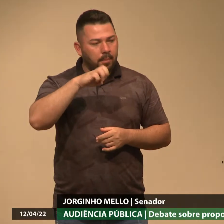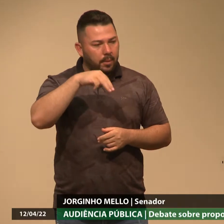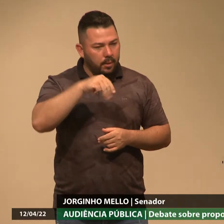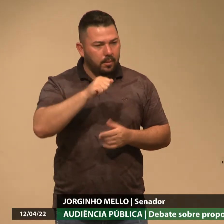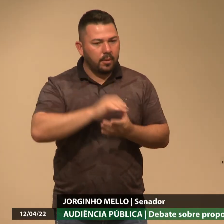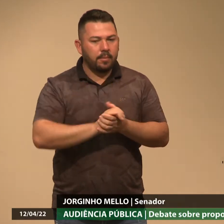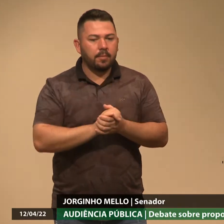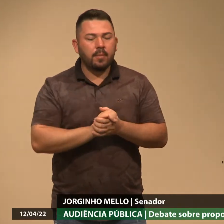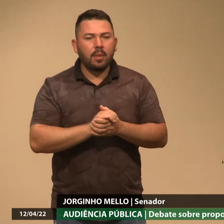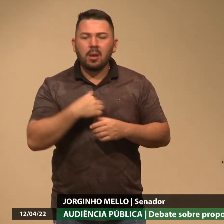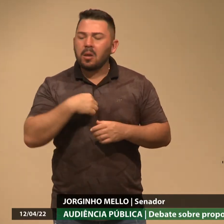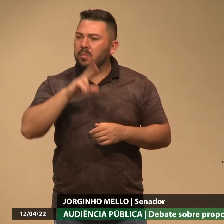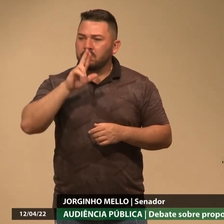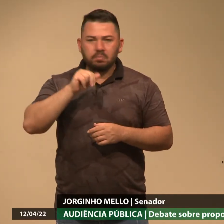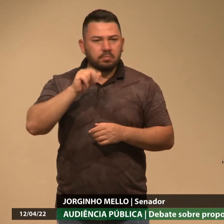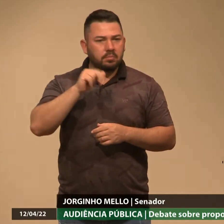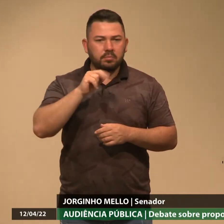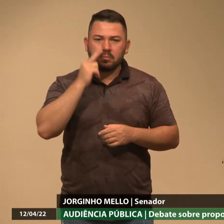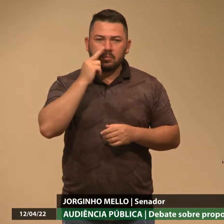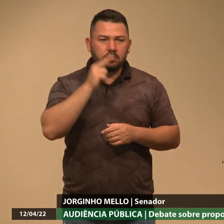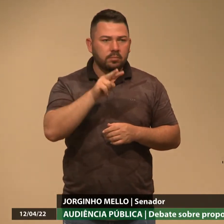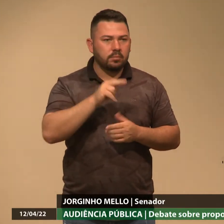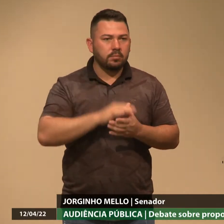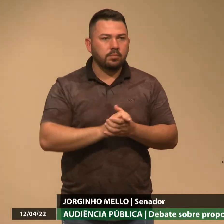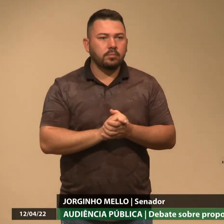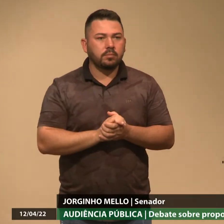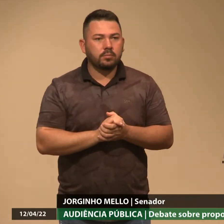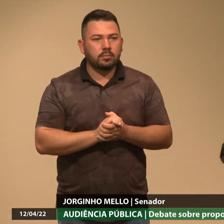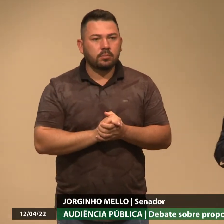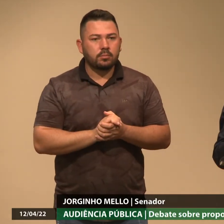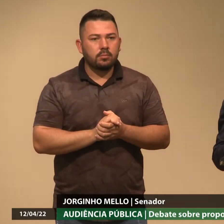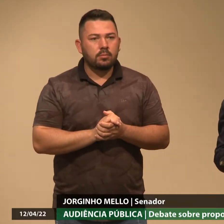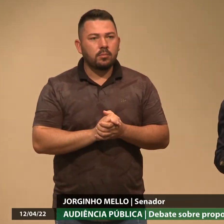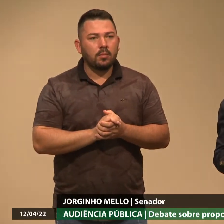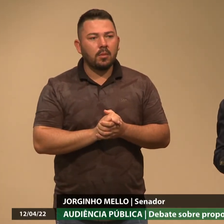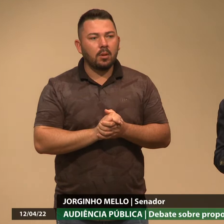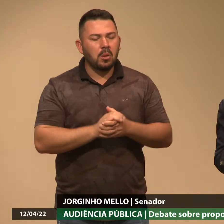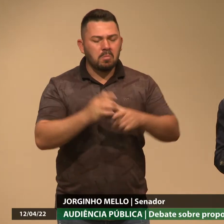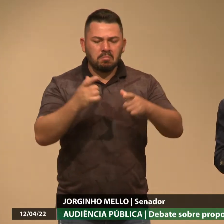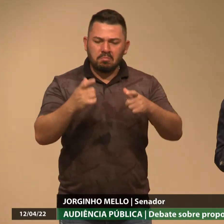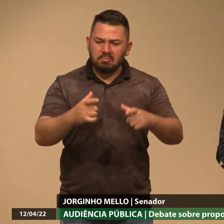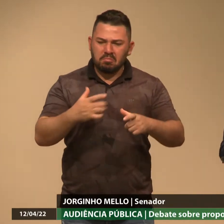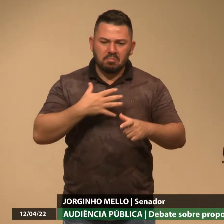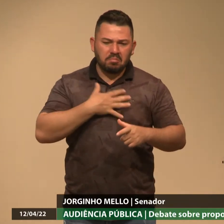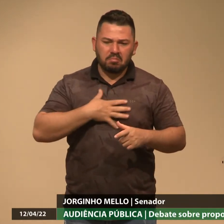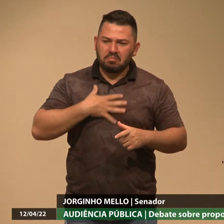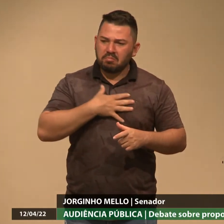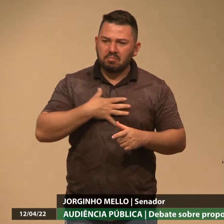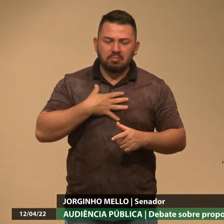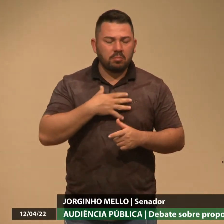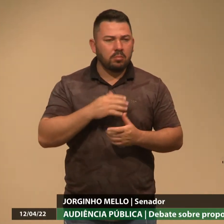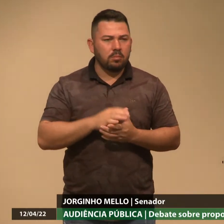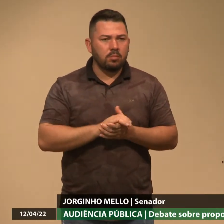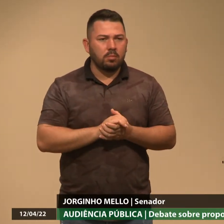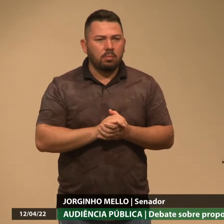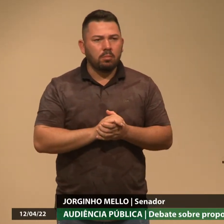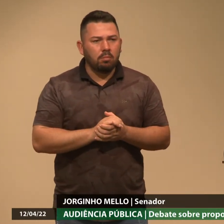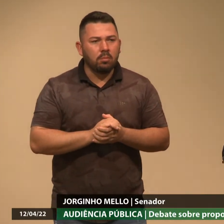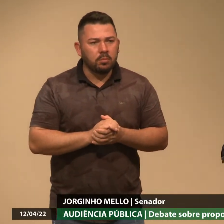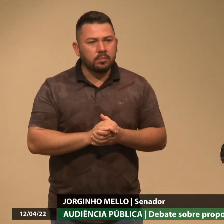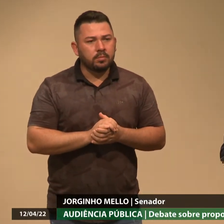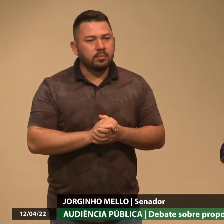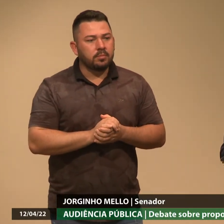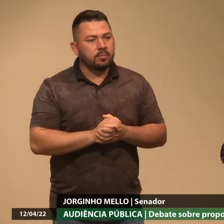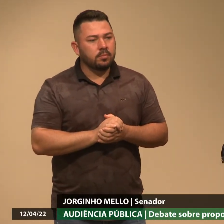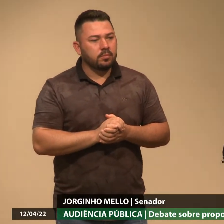eu nunca vi nunca estive no local tão agradável E aí Guilherme você já